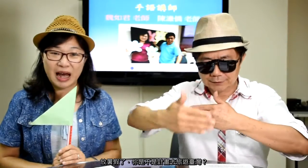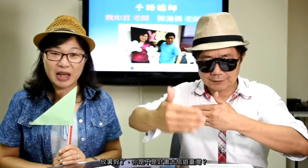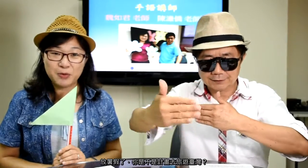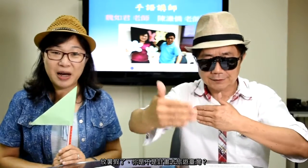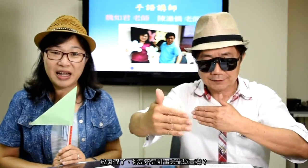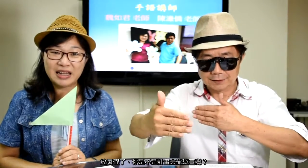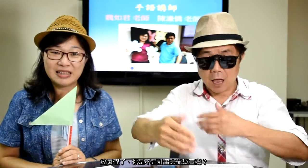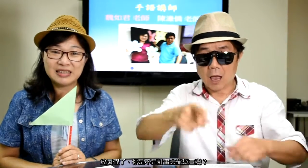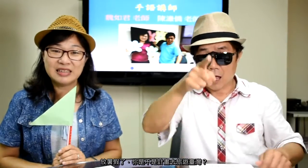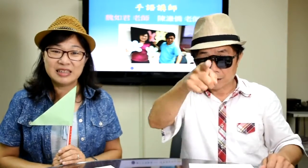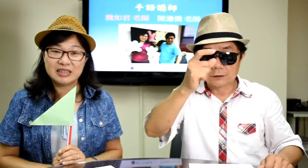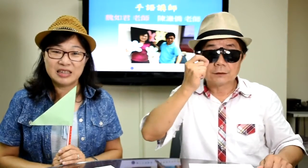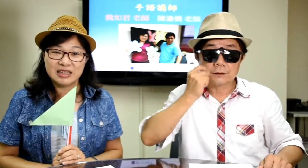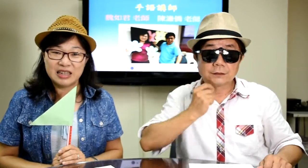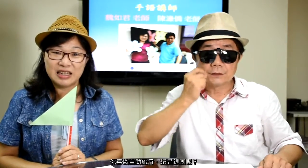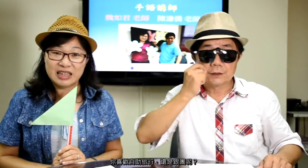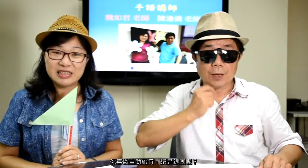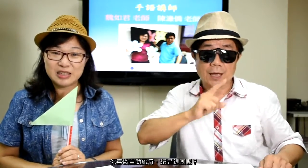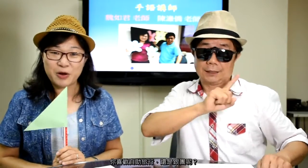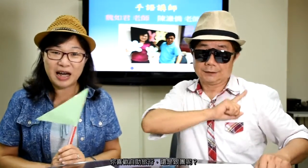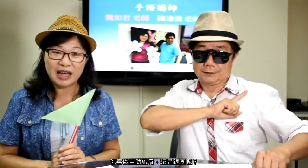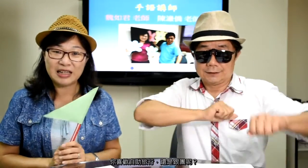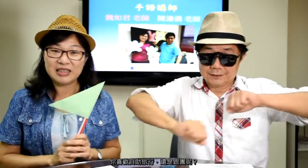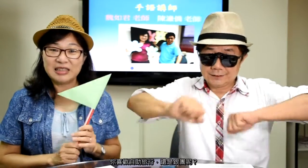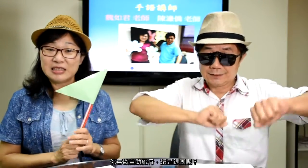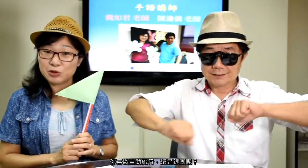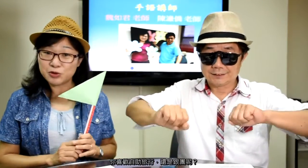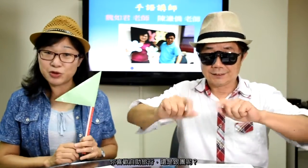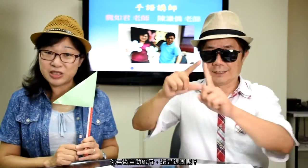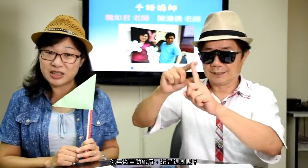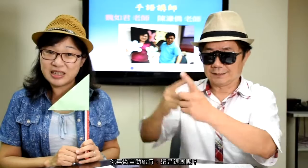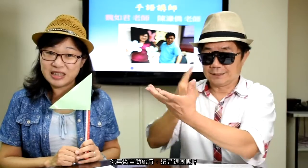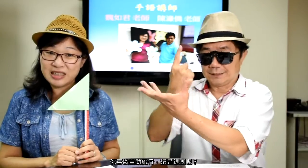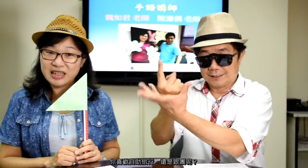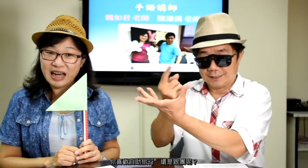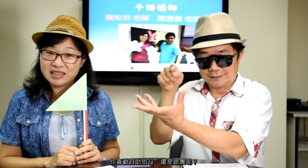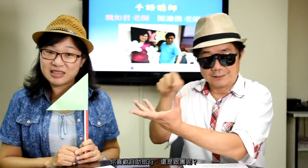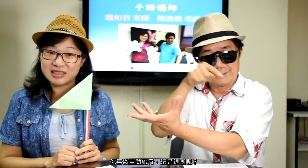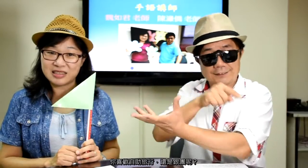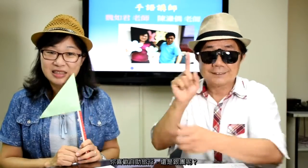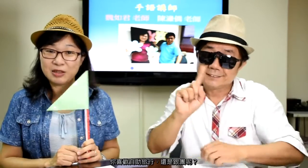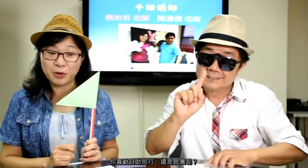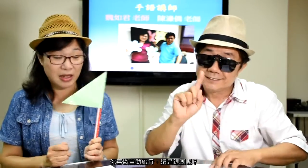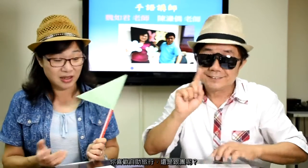台湾？你喜欢自助旅行还是跟团呢？